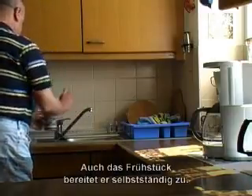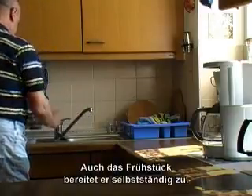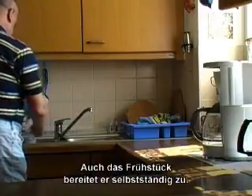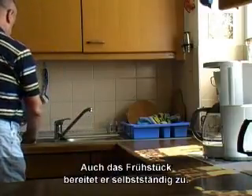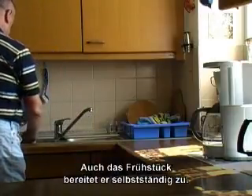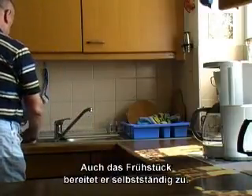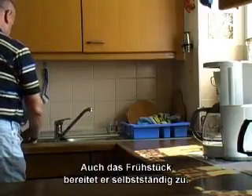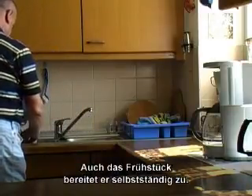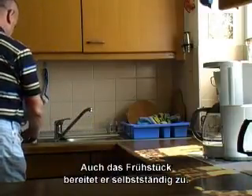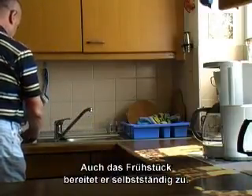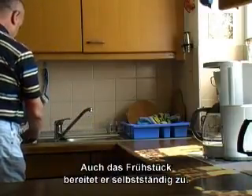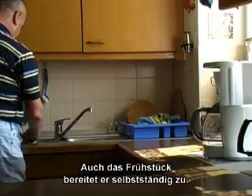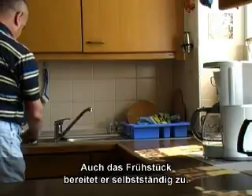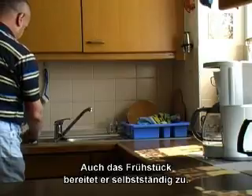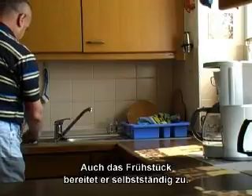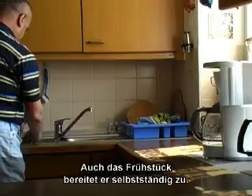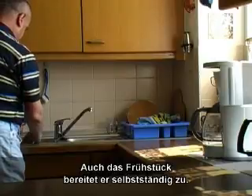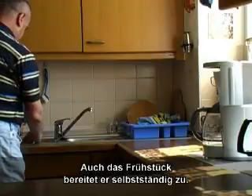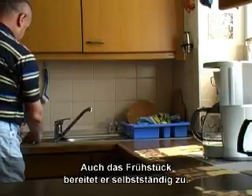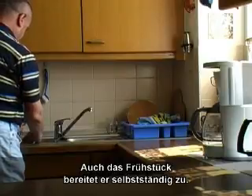Auch das Frühstück bereitet er selbstständig zu.